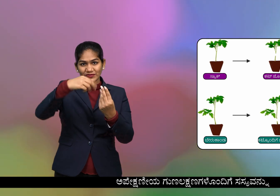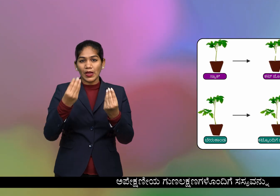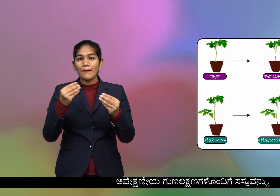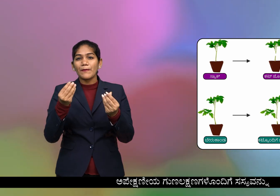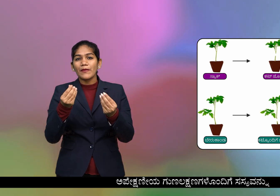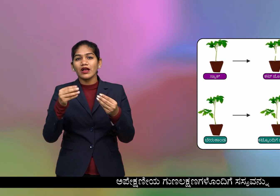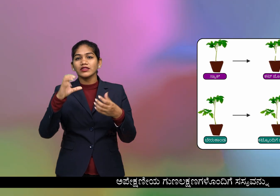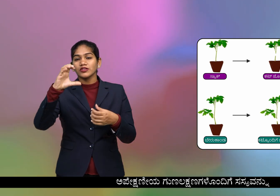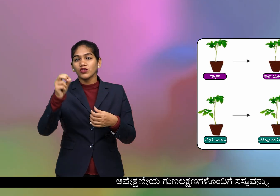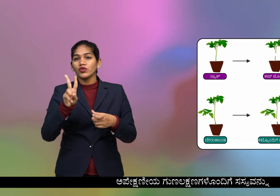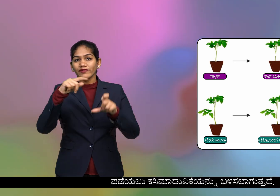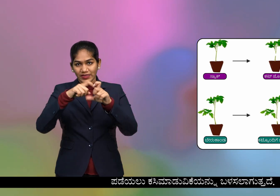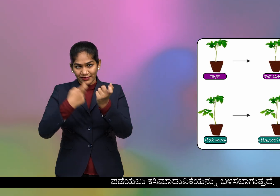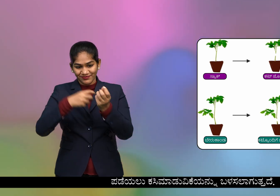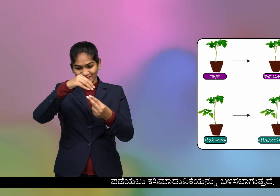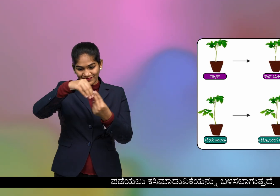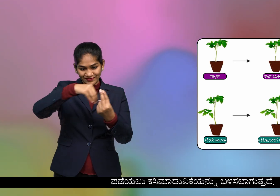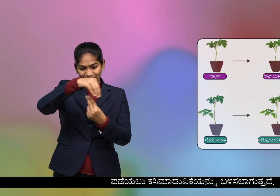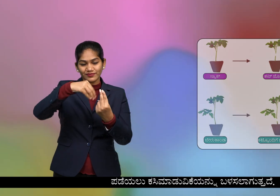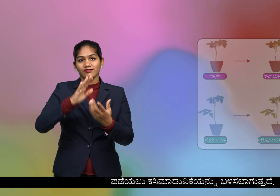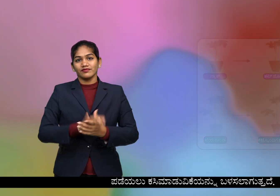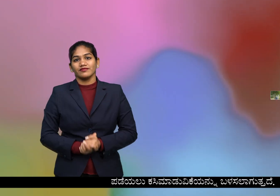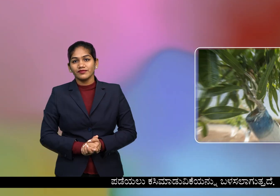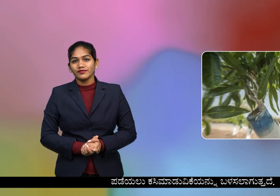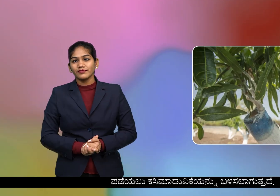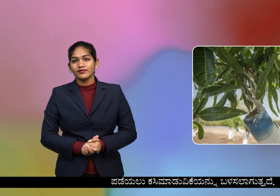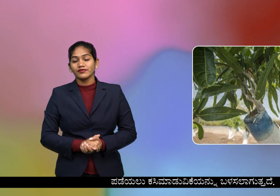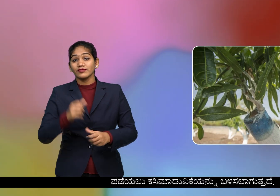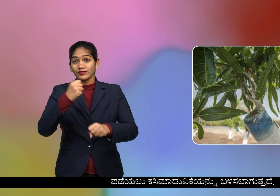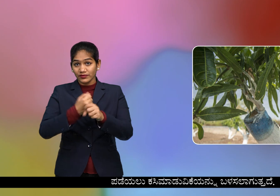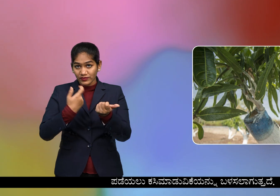ಅಪೇಕ್ಷಣೀಯ ಗುಣಲಕ್ಷಣಗಳೊಂದಿಗೆ ಸಸ್ಯವನ್ನ ಪಡೆಯಲು ಕಸಿ ಮಾಡುವಿಕೆಯನ್ನ ಬಳಸಲಾಗುತ್ತೆ.